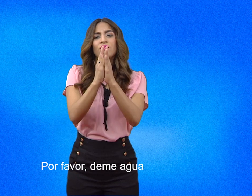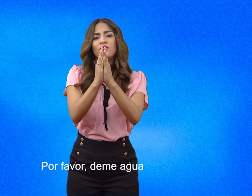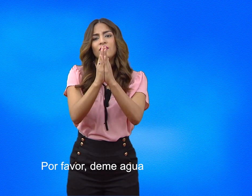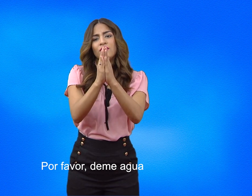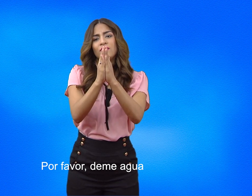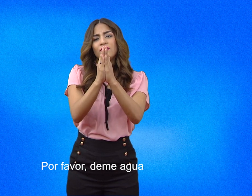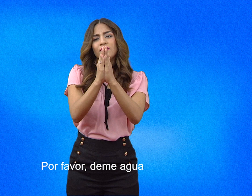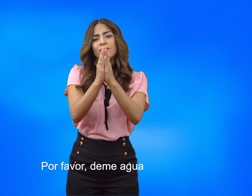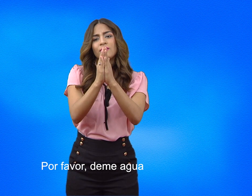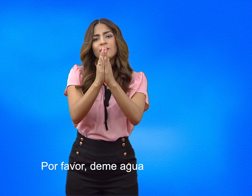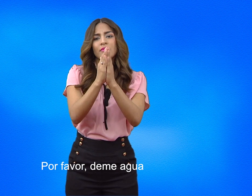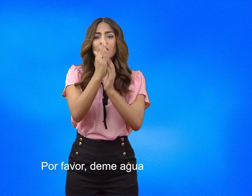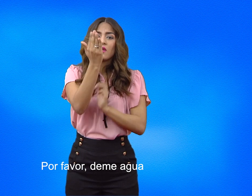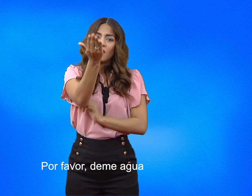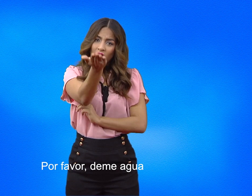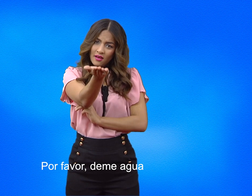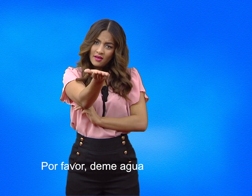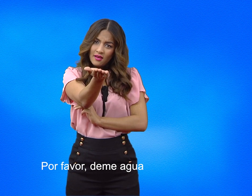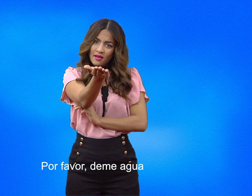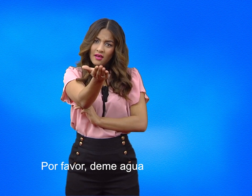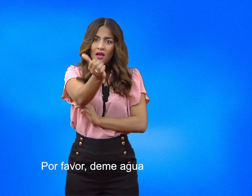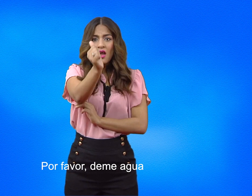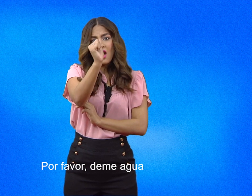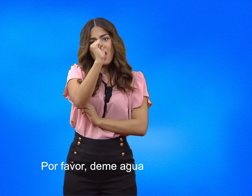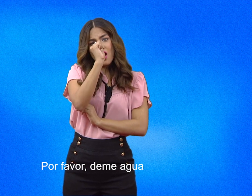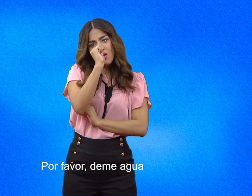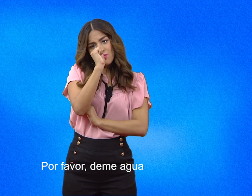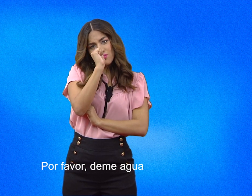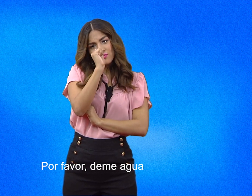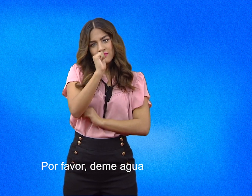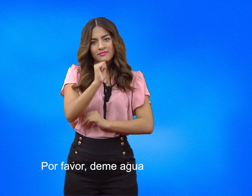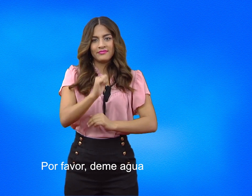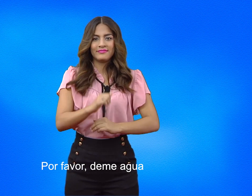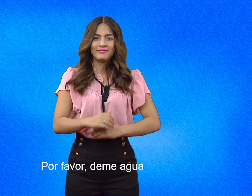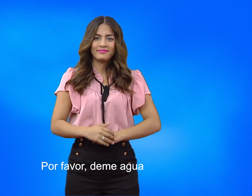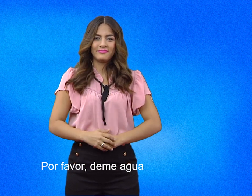Por favor, deme agua.